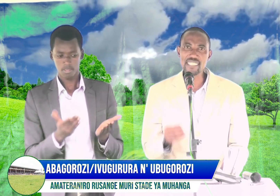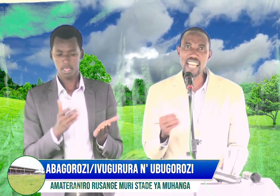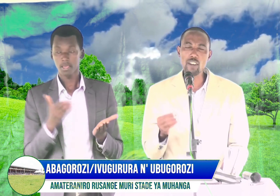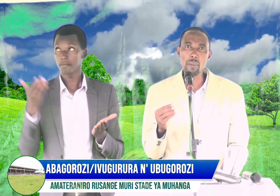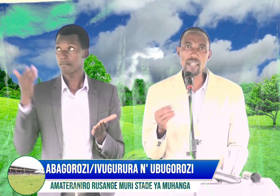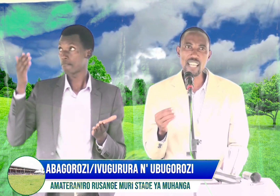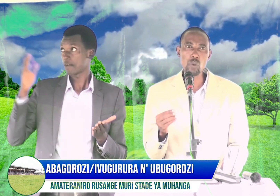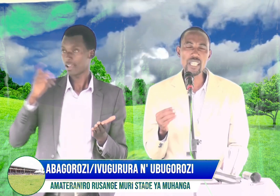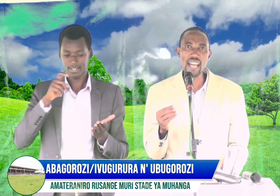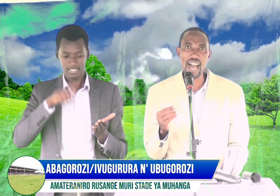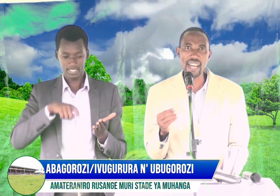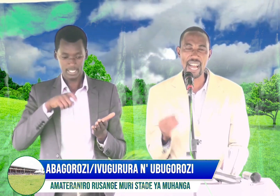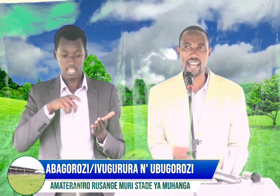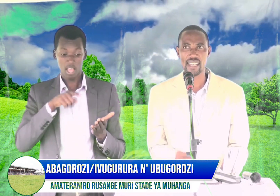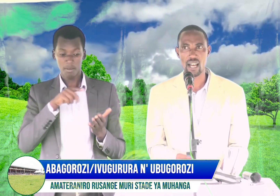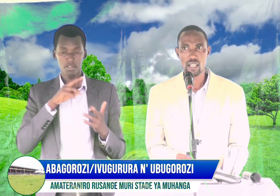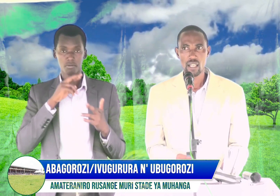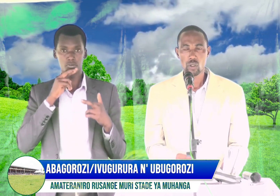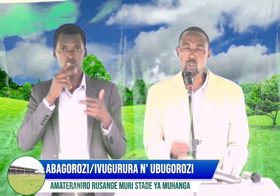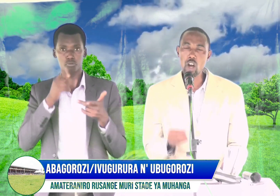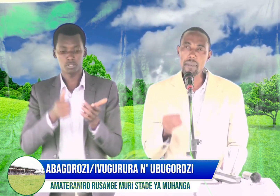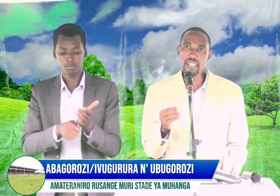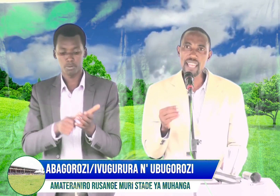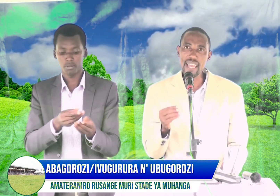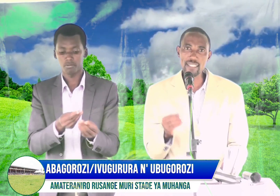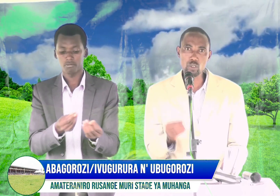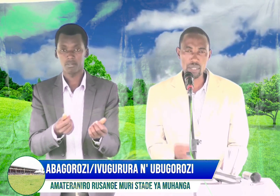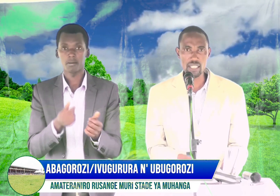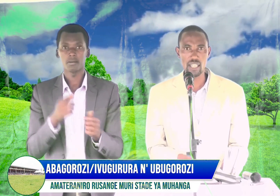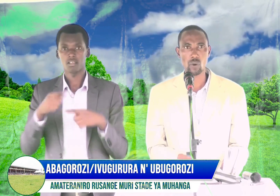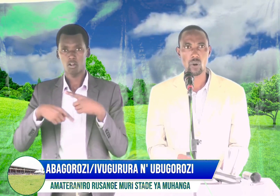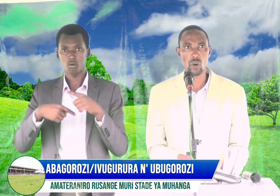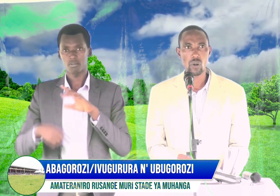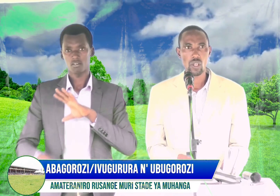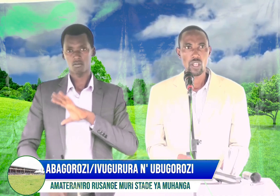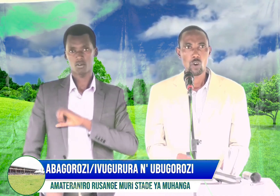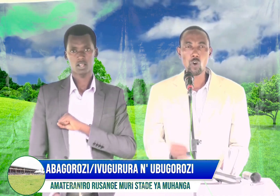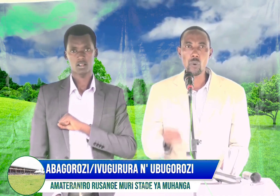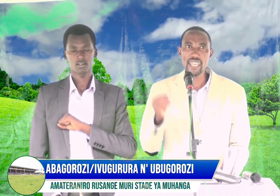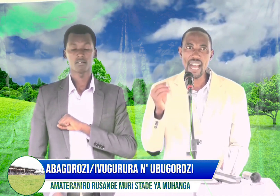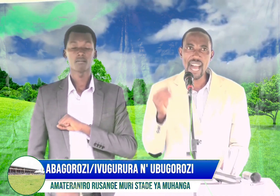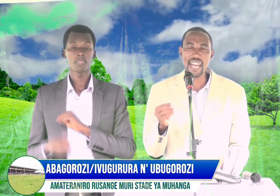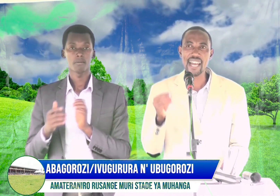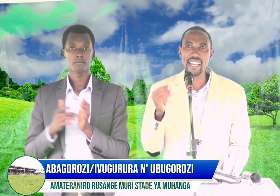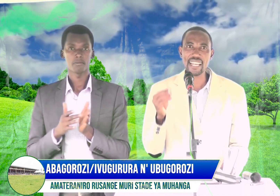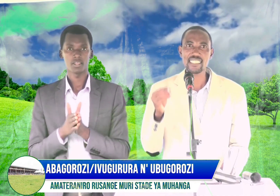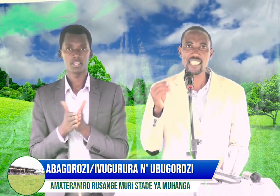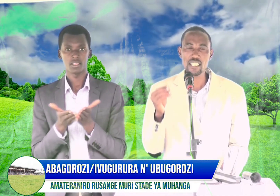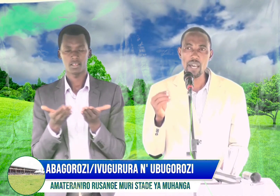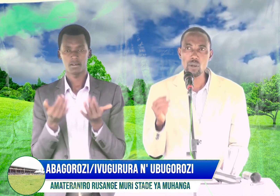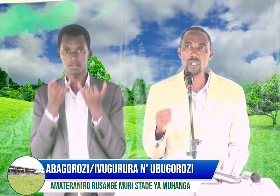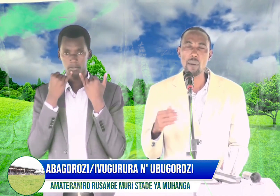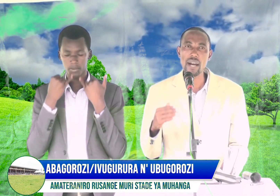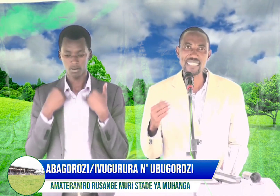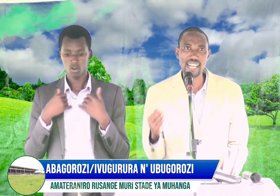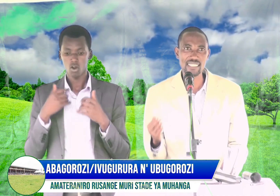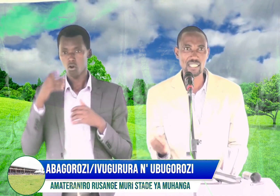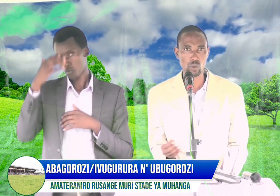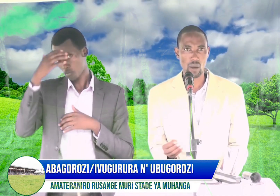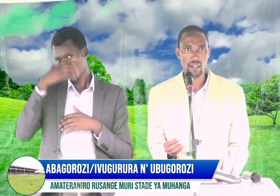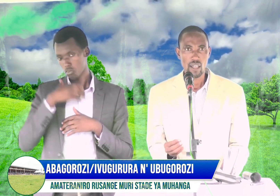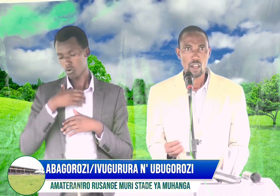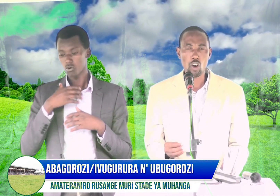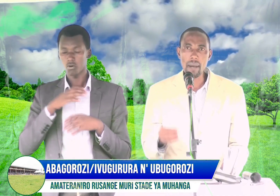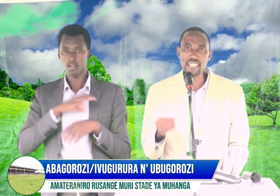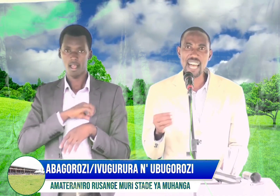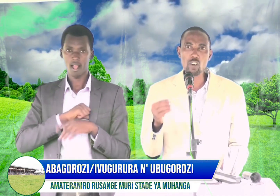ngo bazakomeza kwihangana kuko Bibiliya yatubwiye ngo uwihangana akageza imperuka